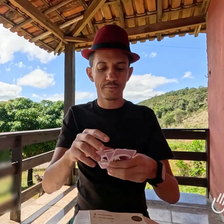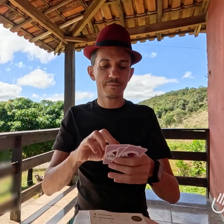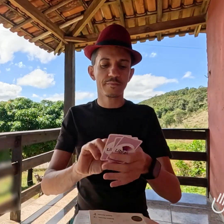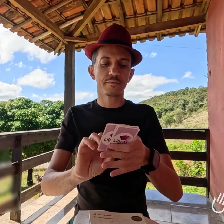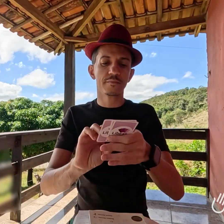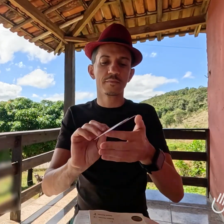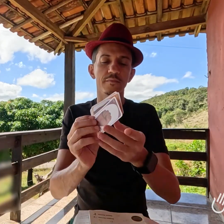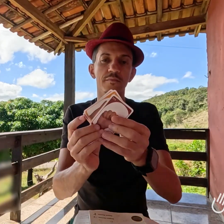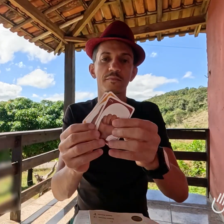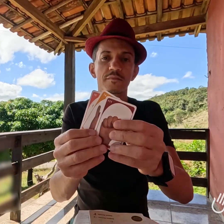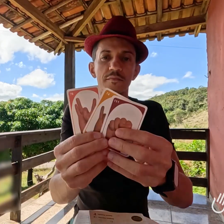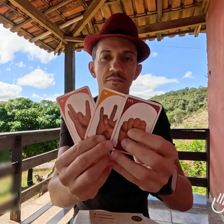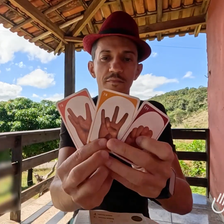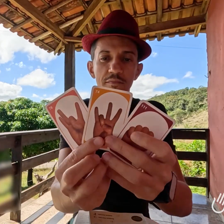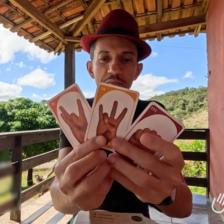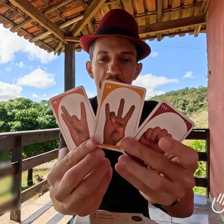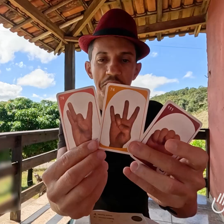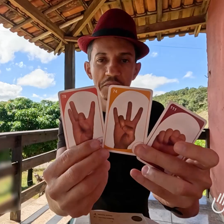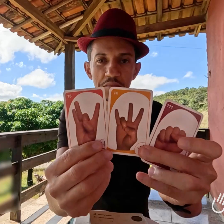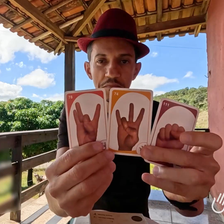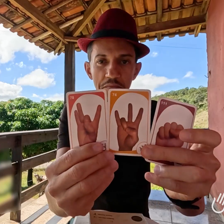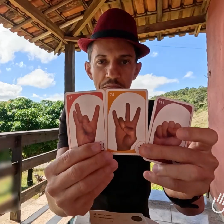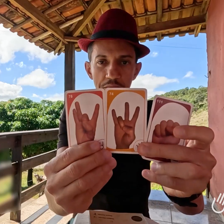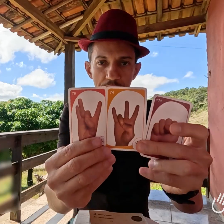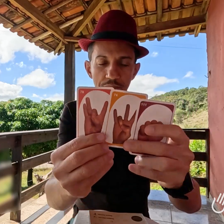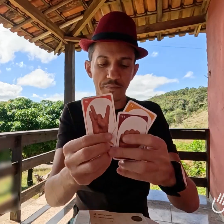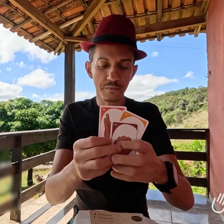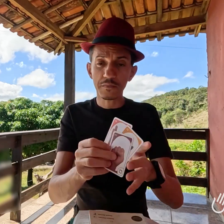Vamos lá. Essas são as 3 cartas que eu peguei.